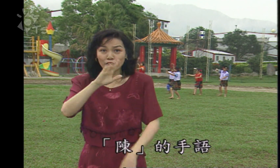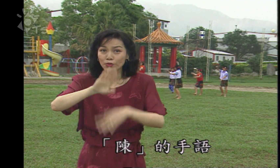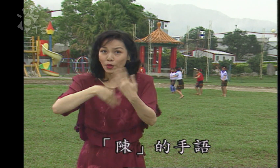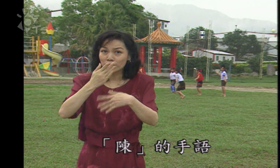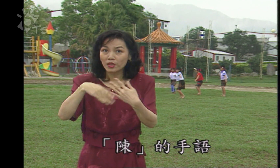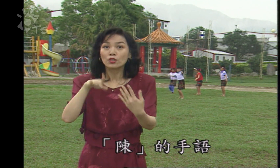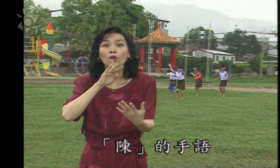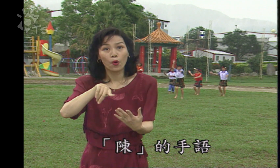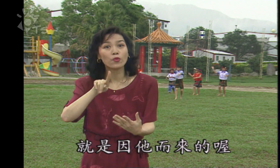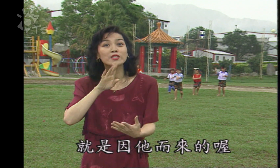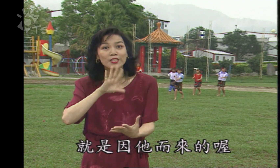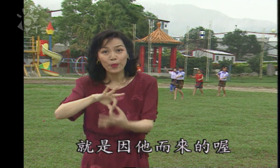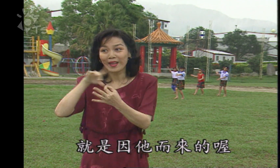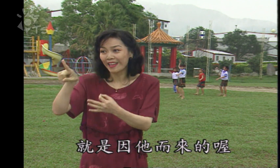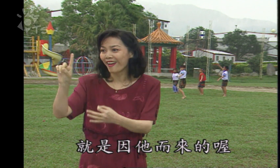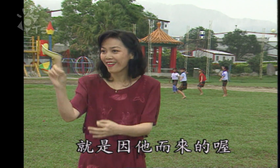手语就是因他而来的哦。